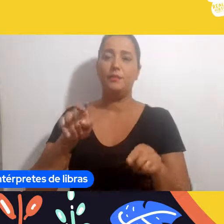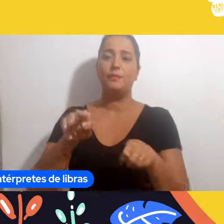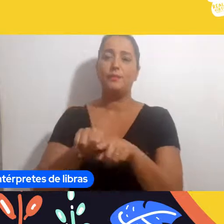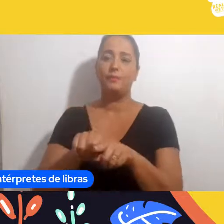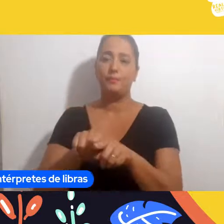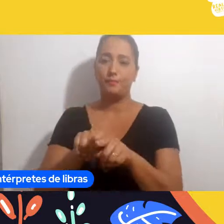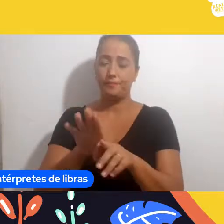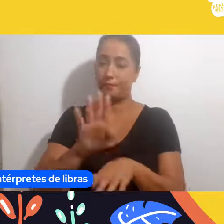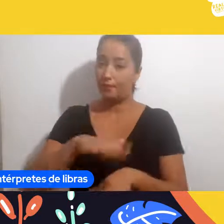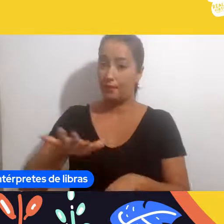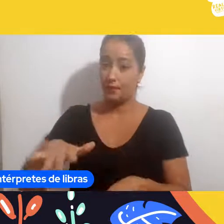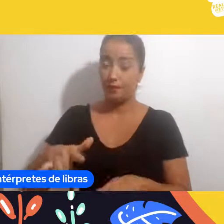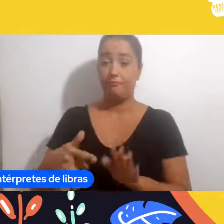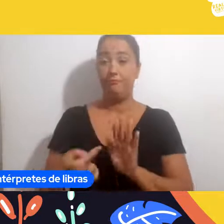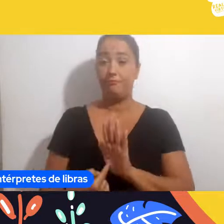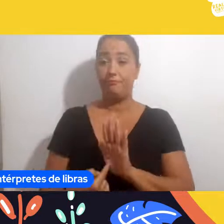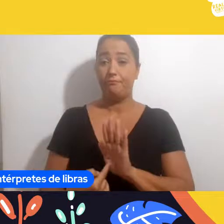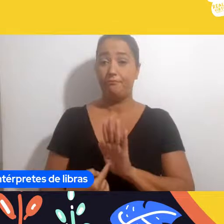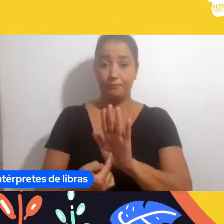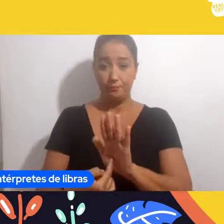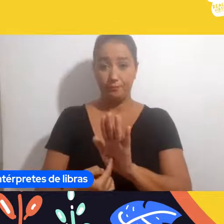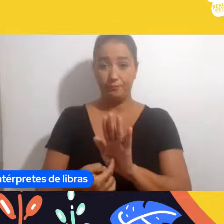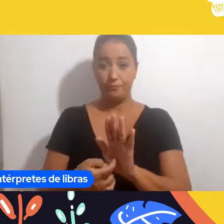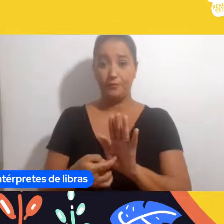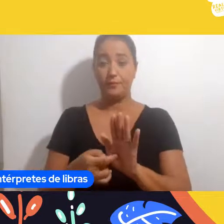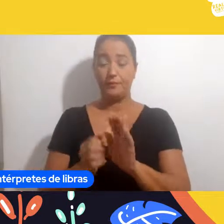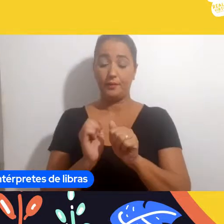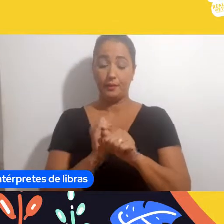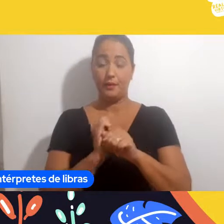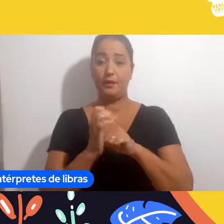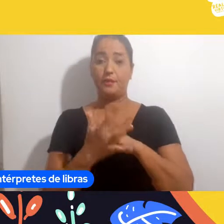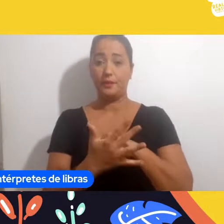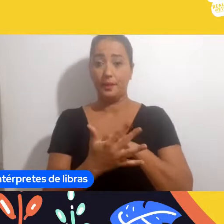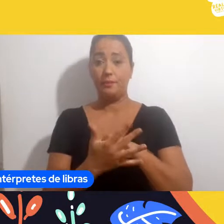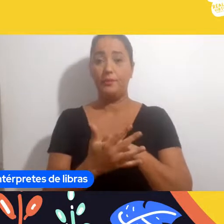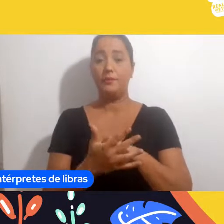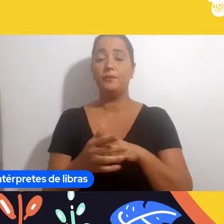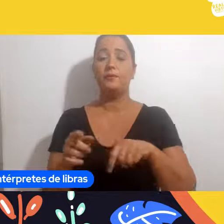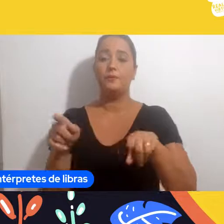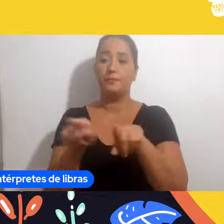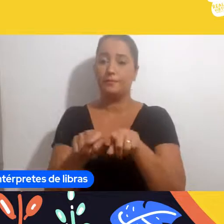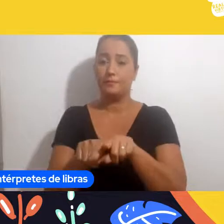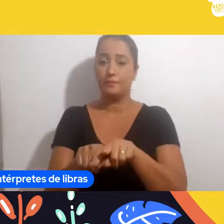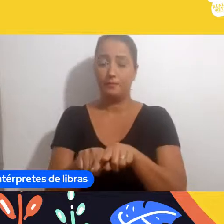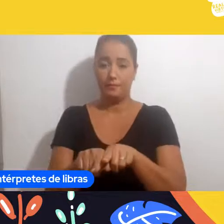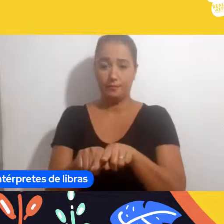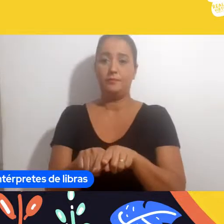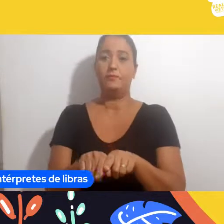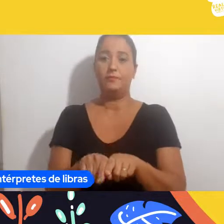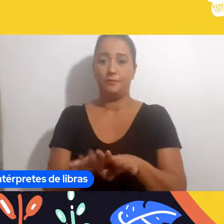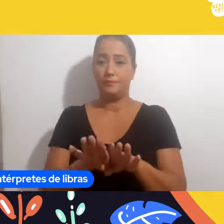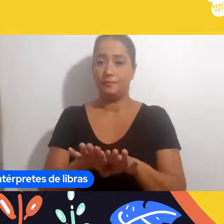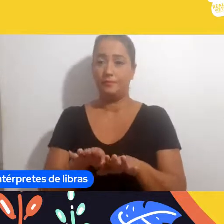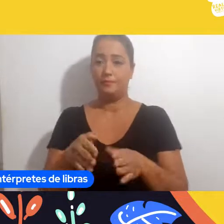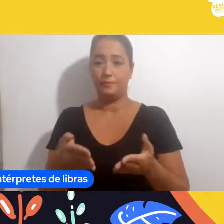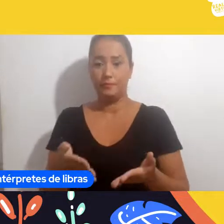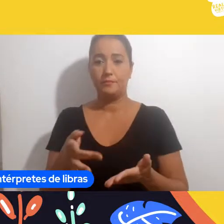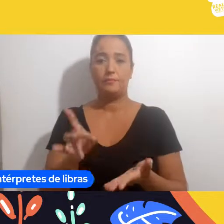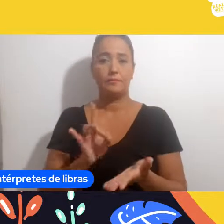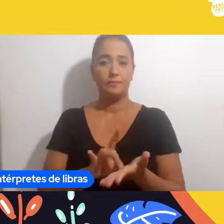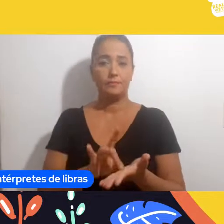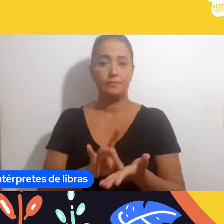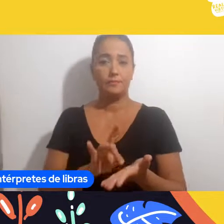representando o cotidiano dentro da pandemia, né? O que é que essas marcas vêm ficando. Então, é sim o brincar em